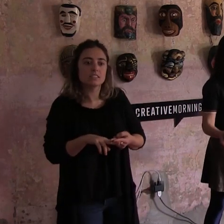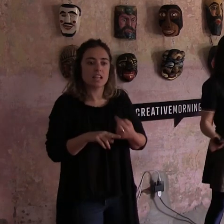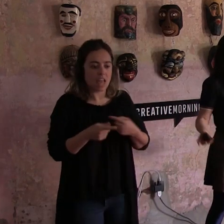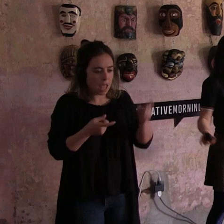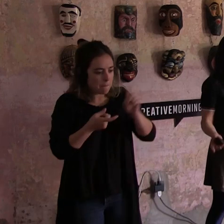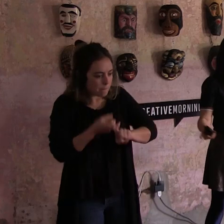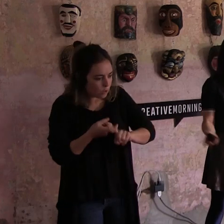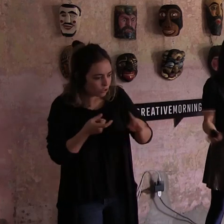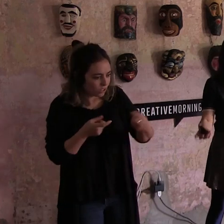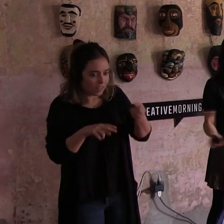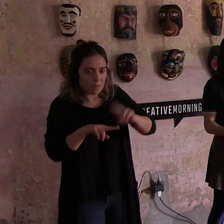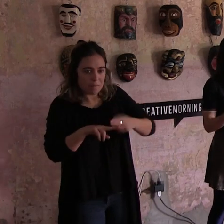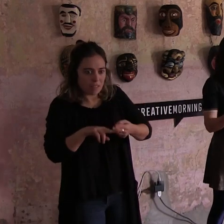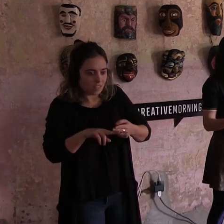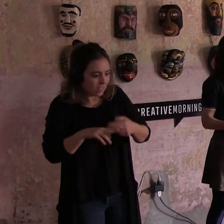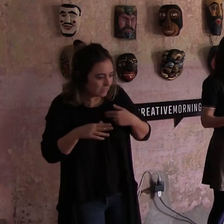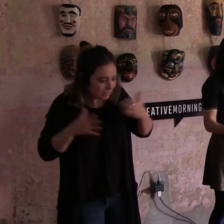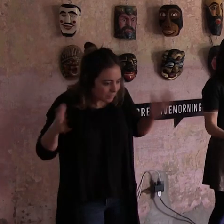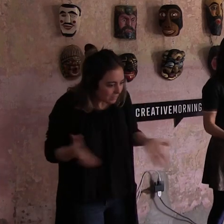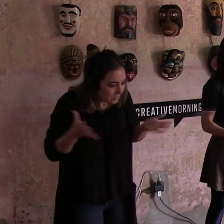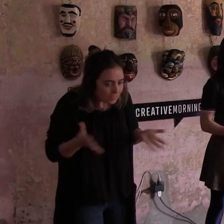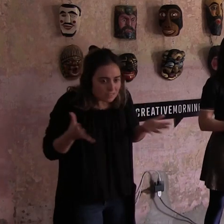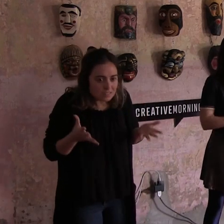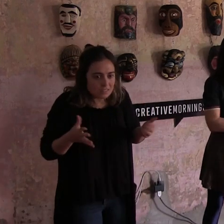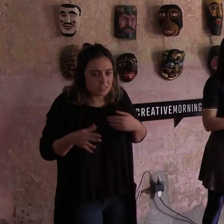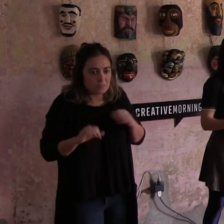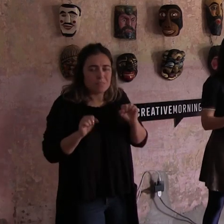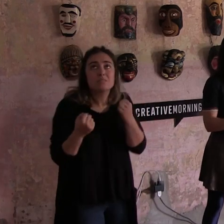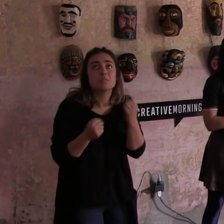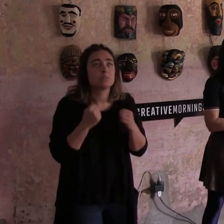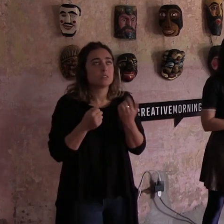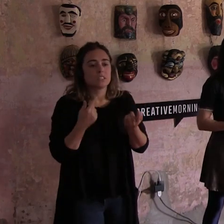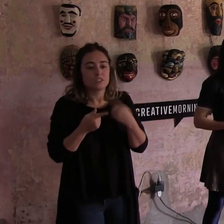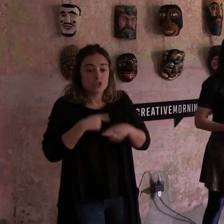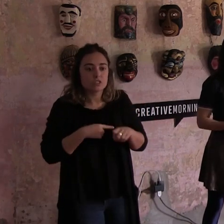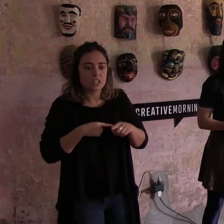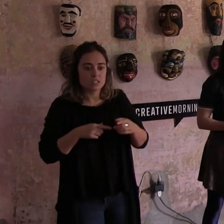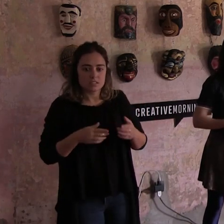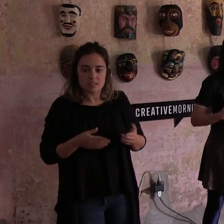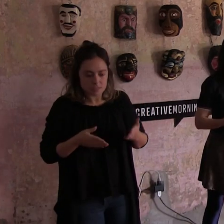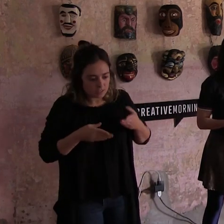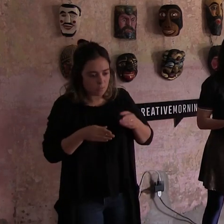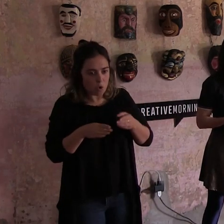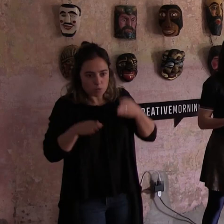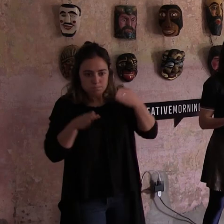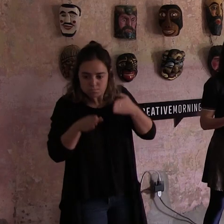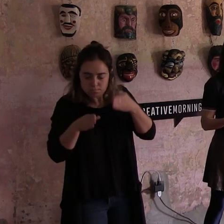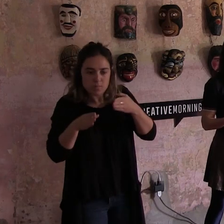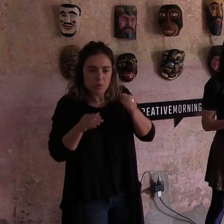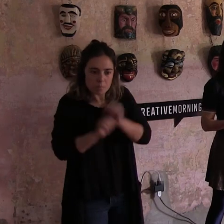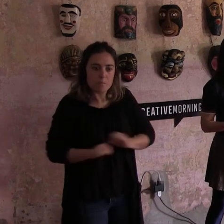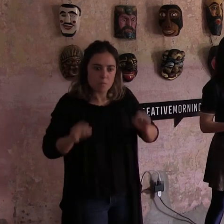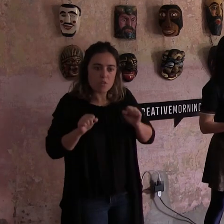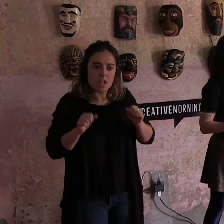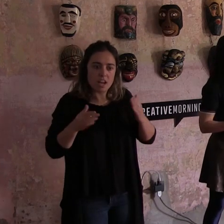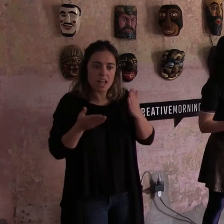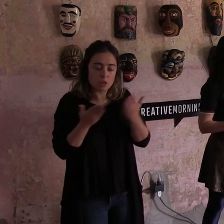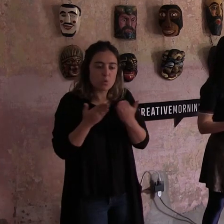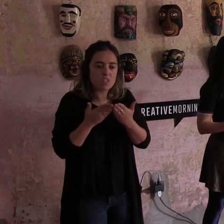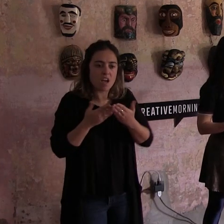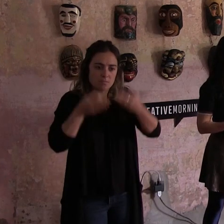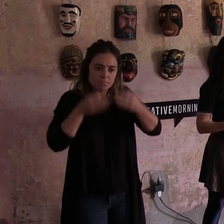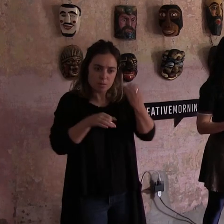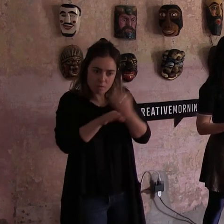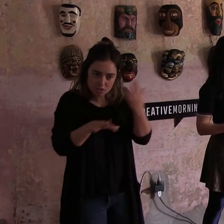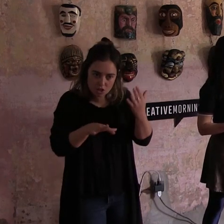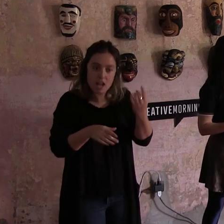que esta chiquilina se mueve? Hay que hacerla estudiar. Y gracias a que ella insistió, empecé a estudiar profesionalmente. Y